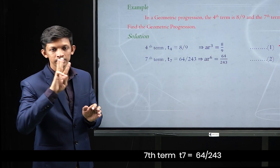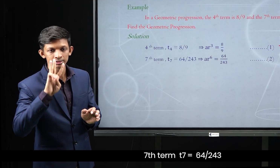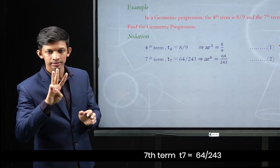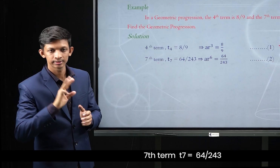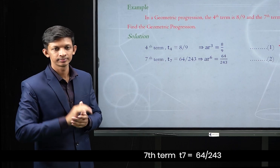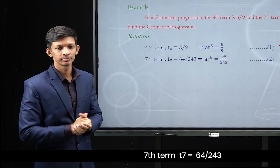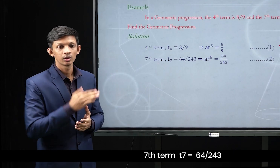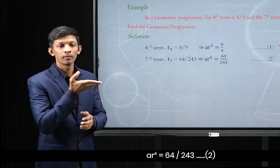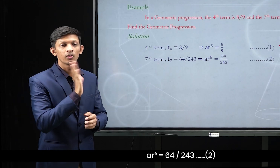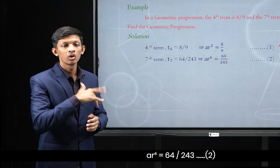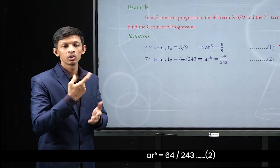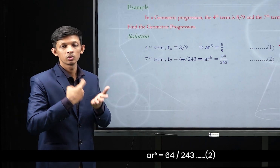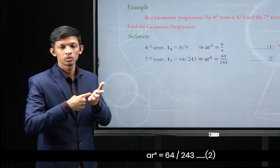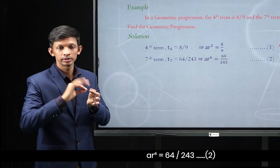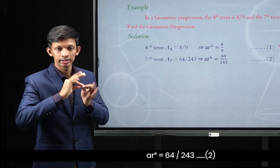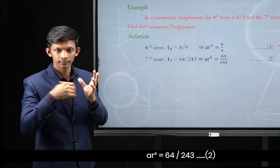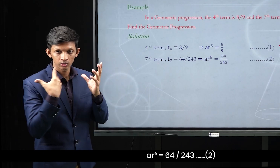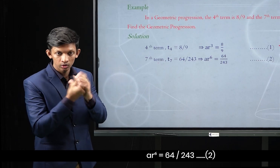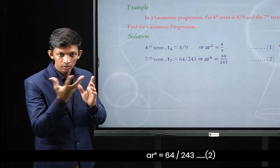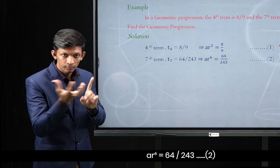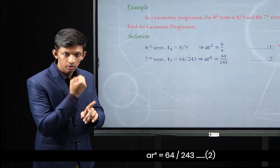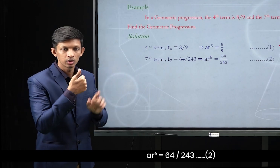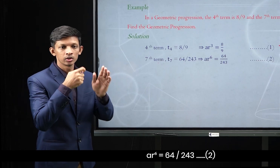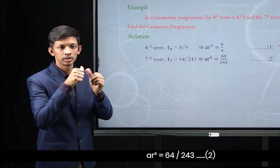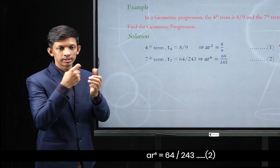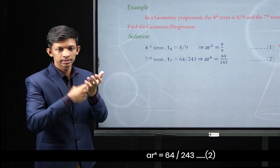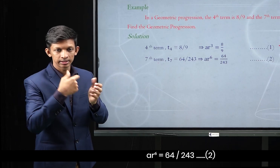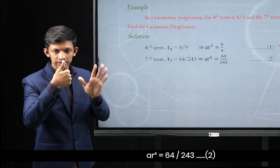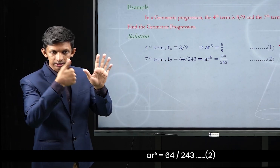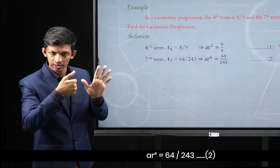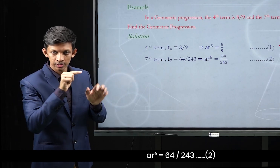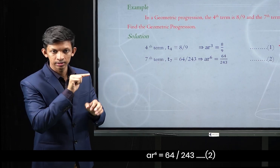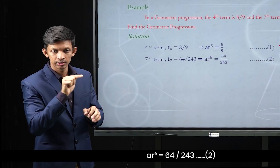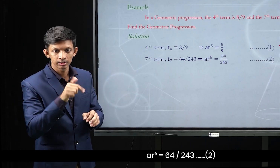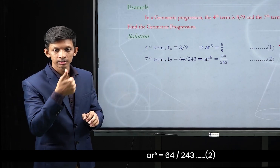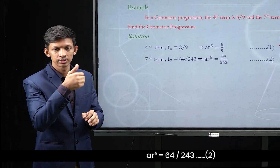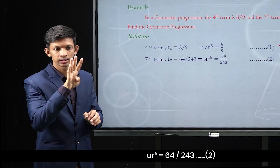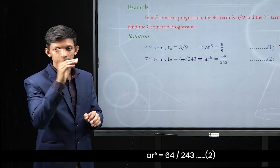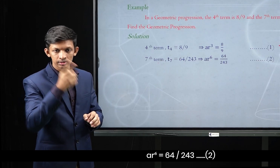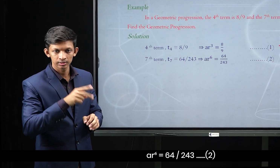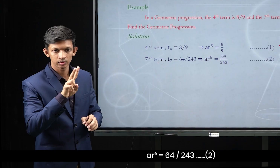243 நமக்கு கொடுக்கப்பட்டது. ஏஆர் மேலிலக்கு 6 ஈடு 64